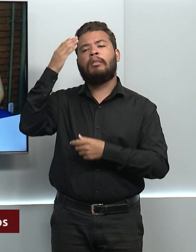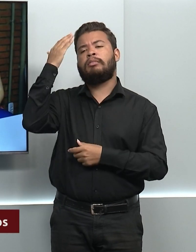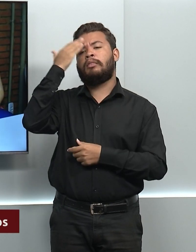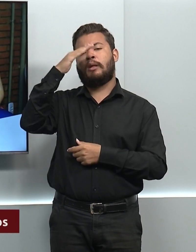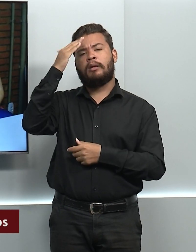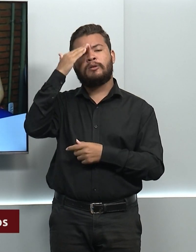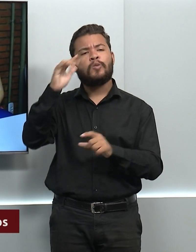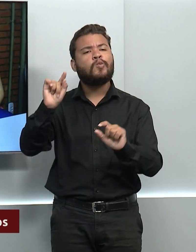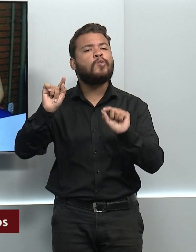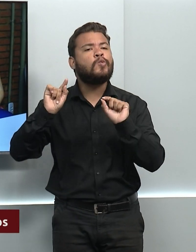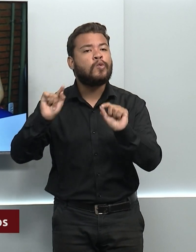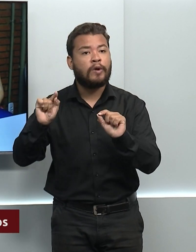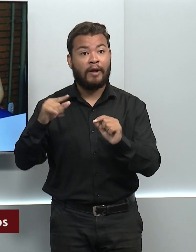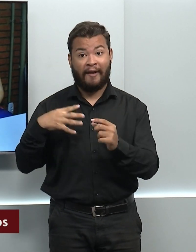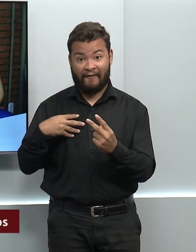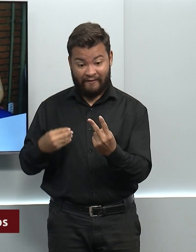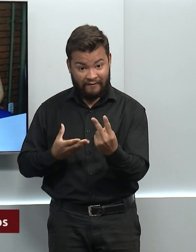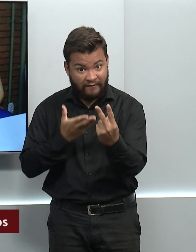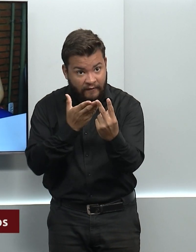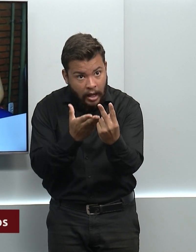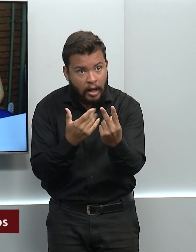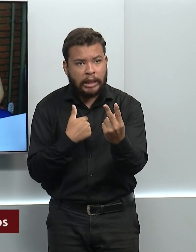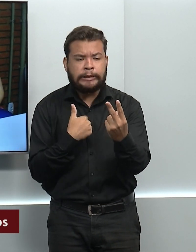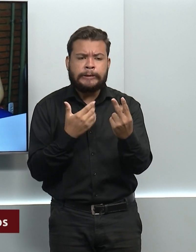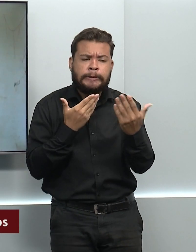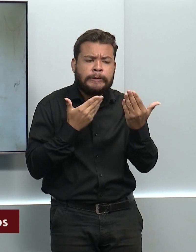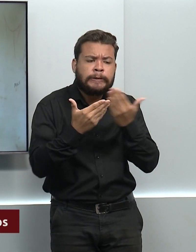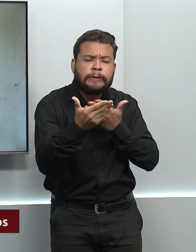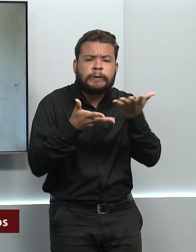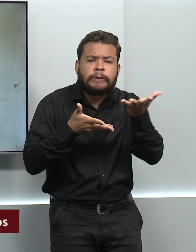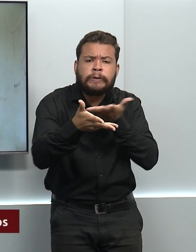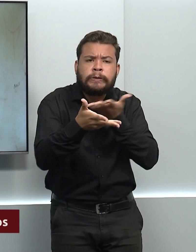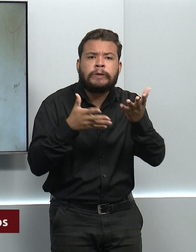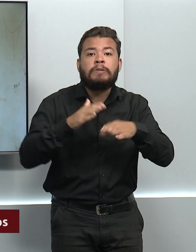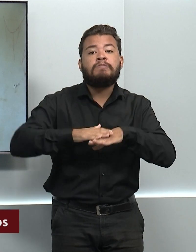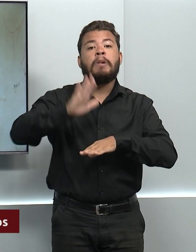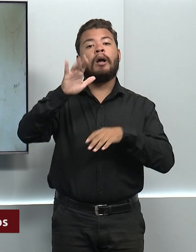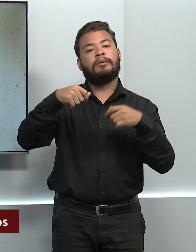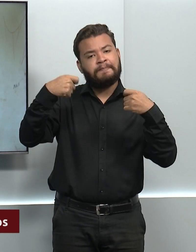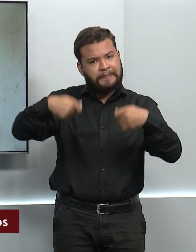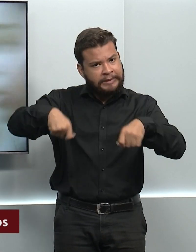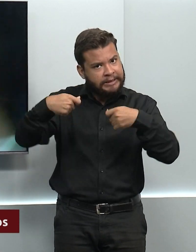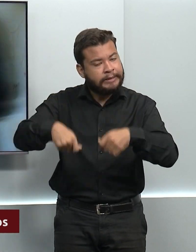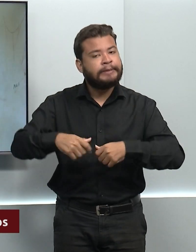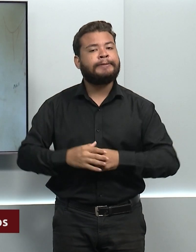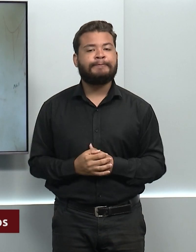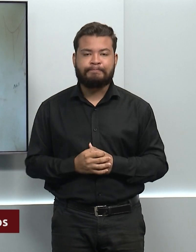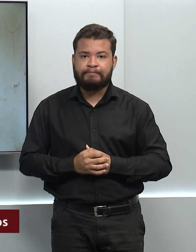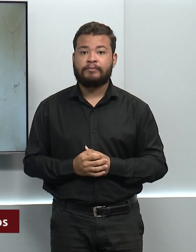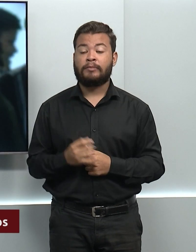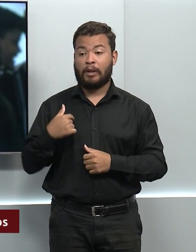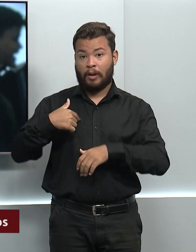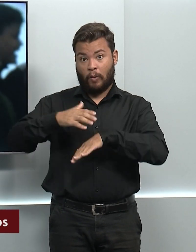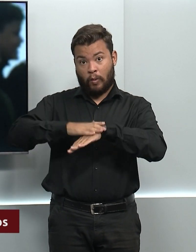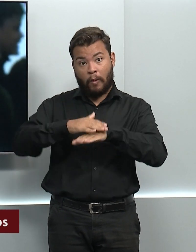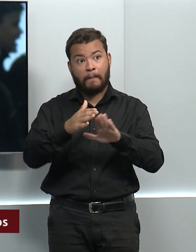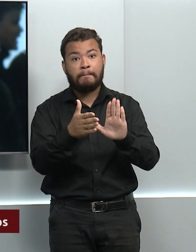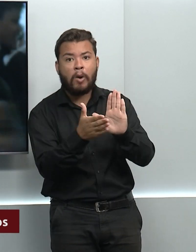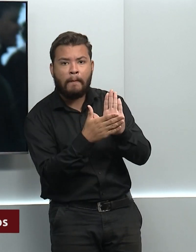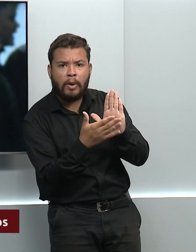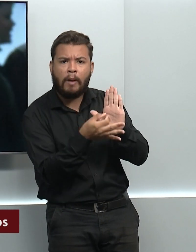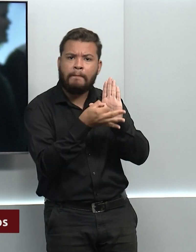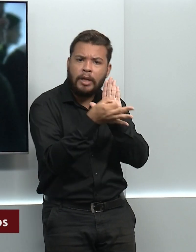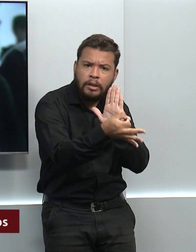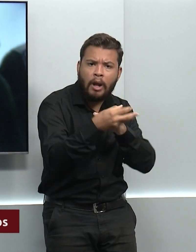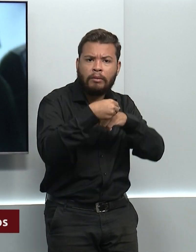com as minhas filhas mais diálogos, né? Que a gente pudesse, que as atividades que eu fosse propor para elas,